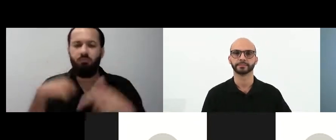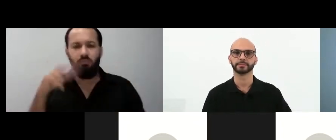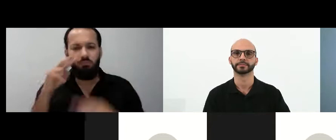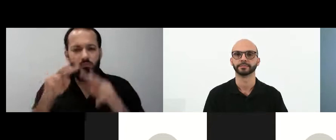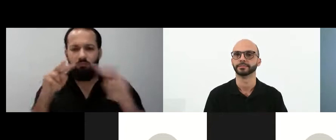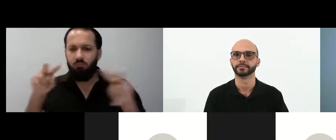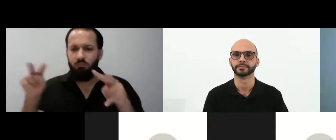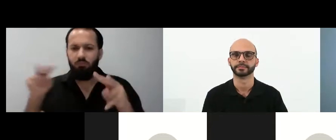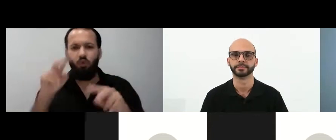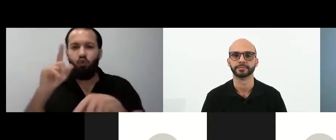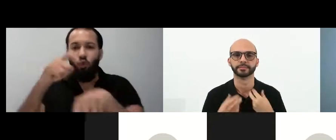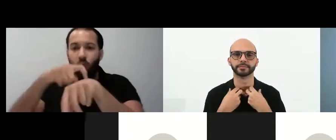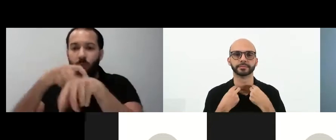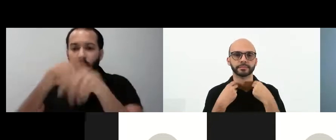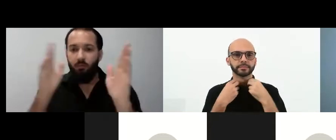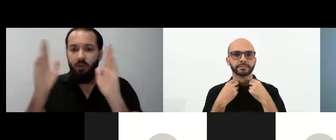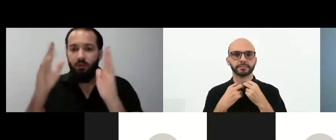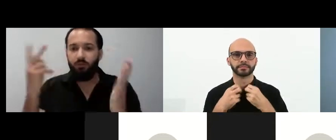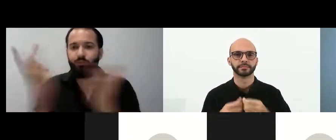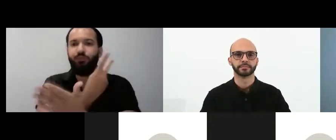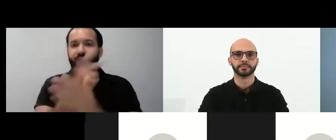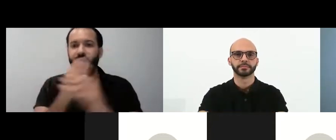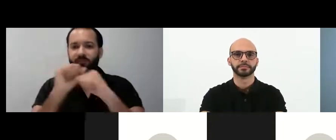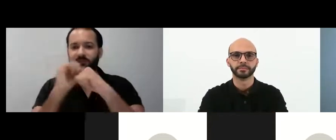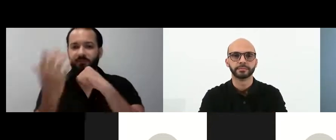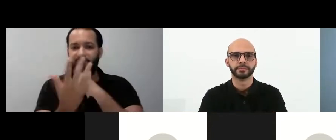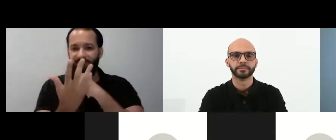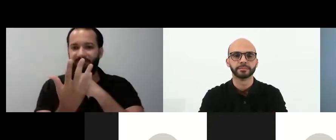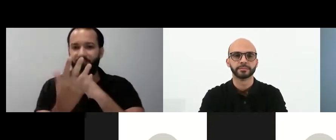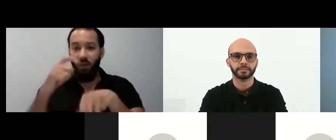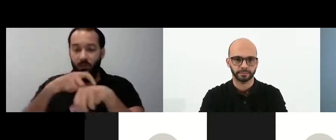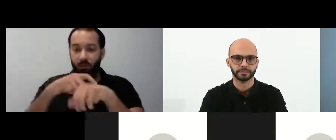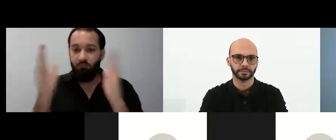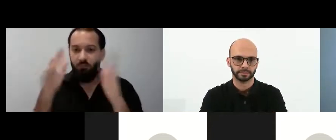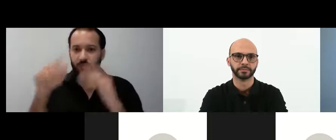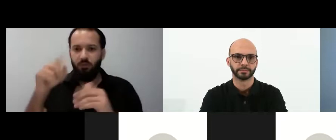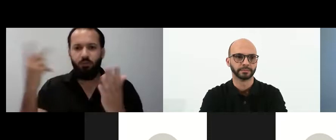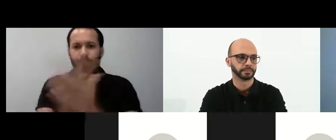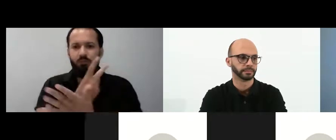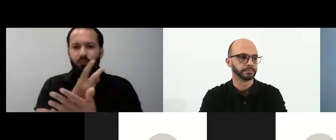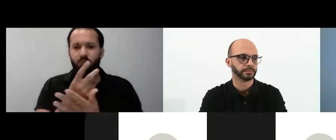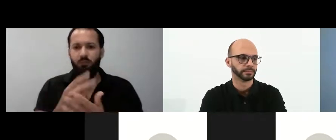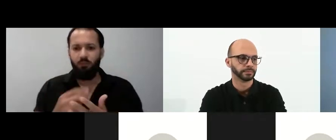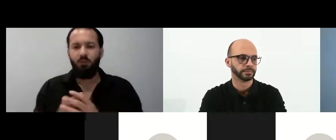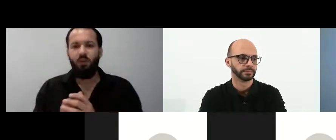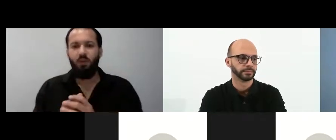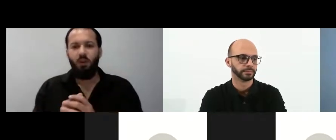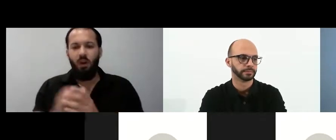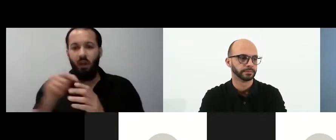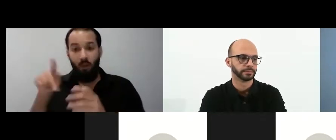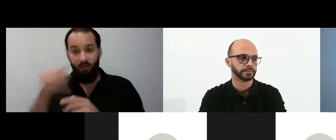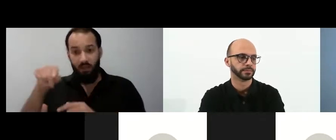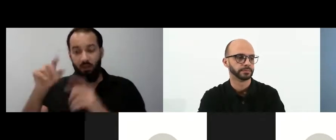professor. Comecei a trabalhar e eu percebi, né, com relação a justamente agora, nesse período que nós estamos passando